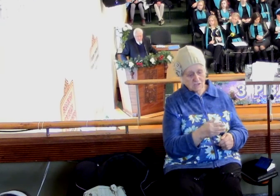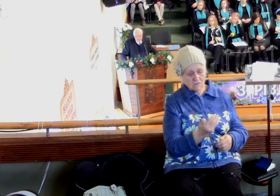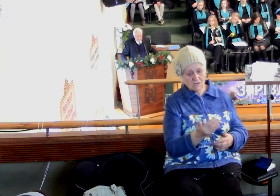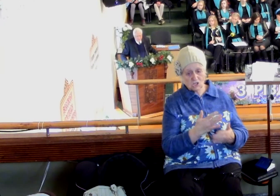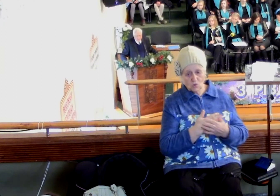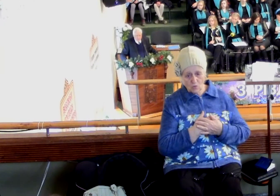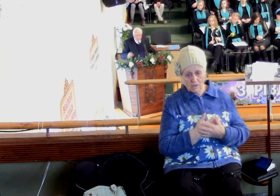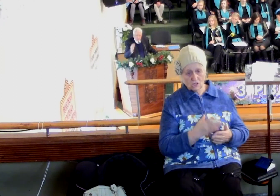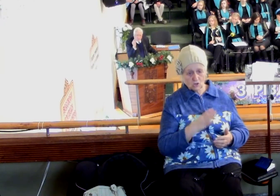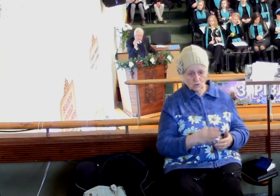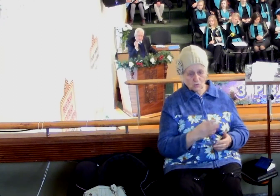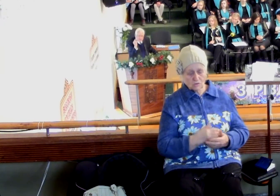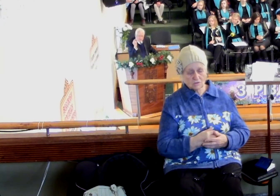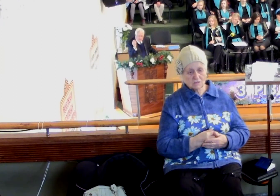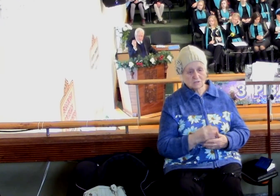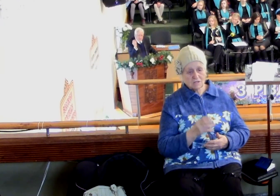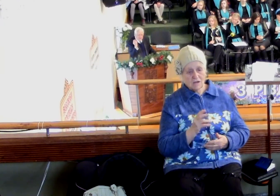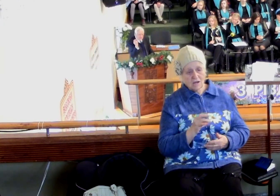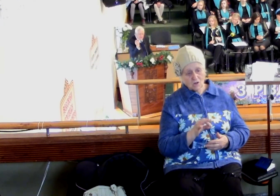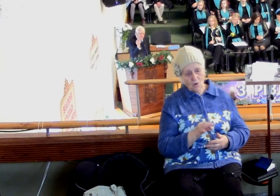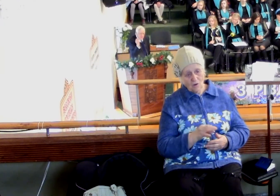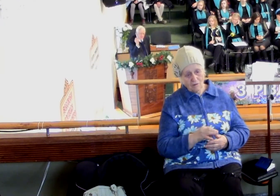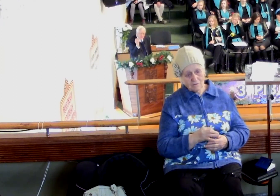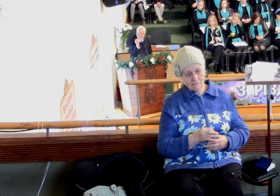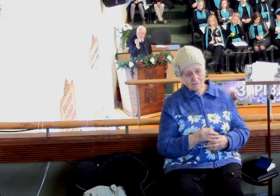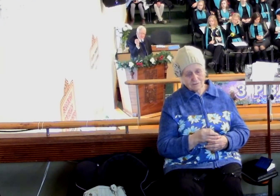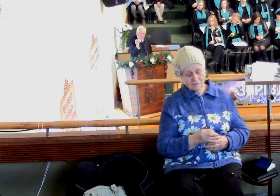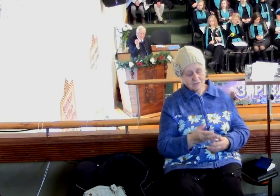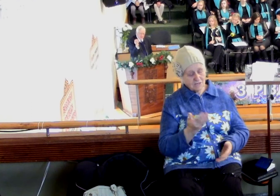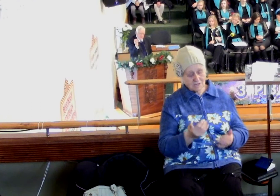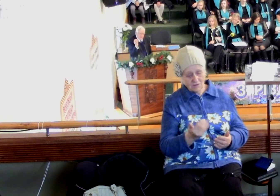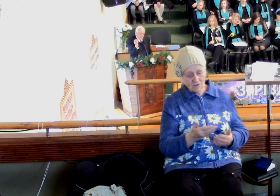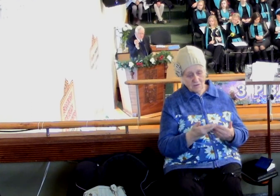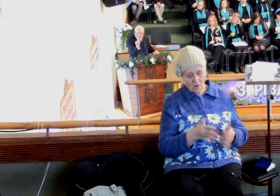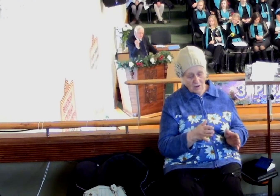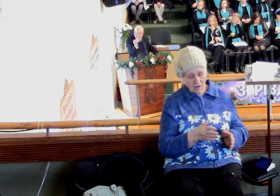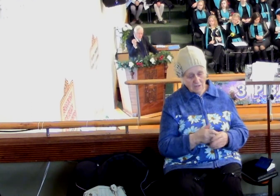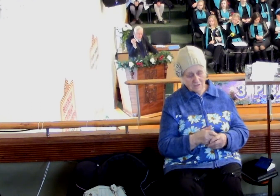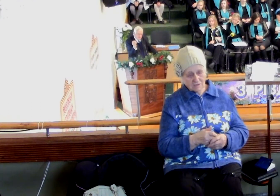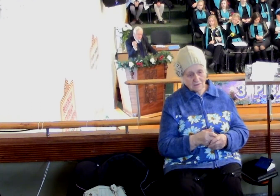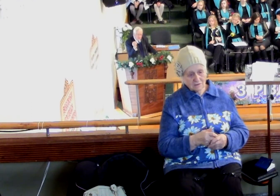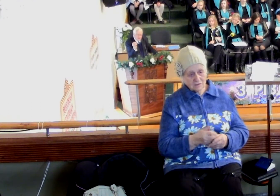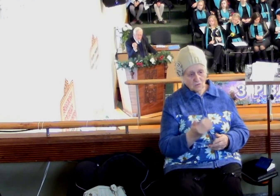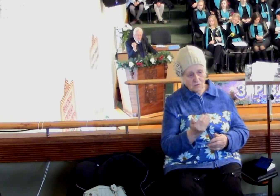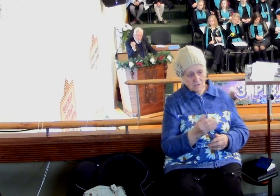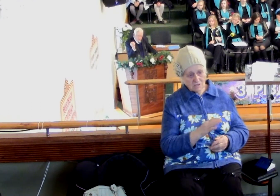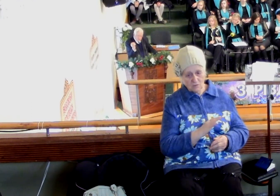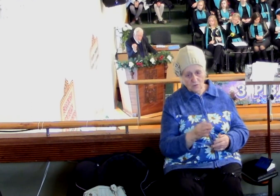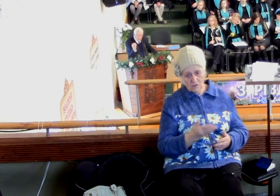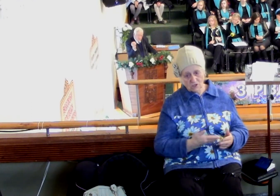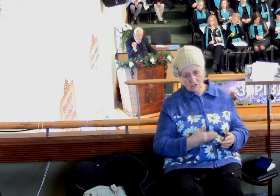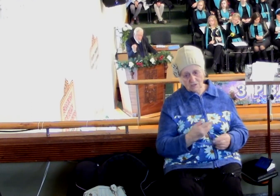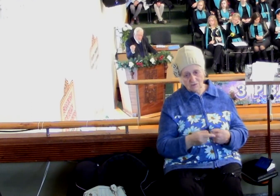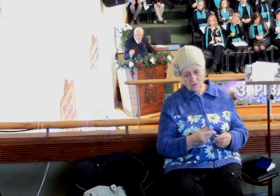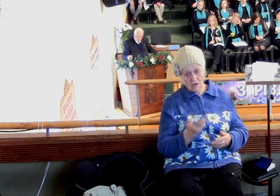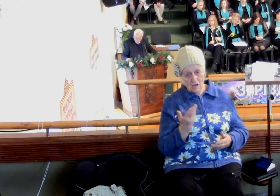радостью. Но только принявши Иисуса Христа в свое сердце, вы можете, друзья, сегодня